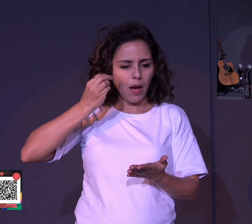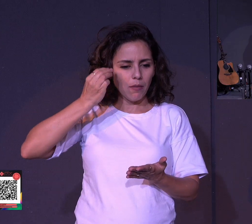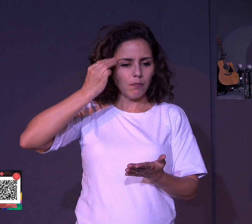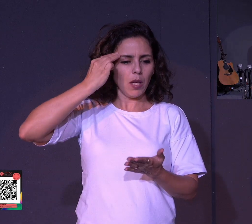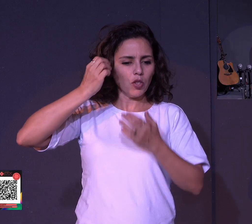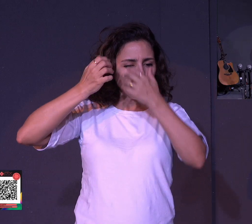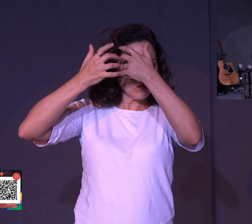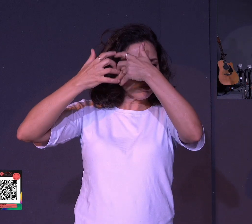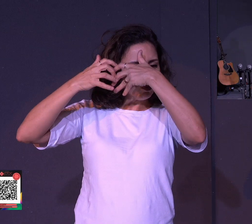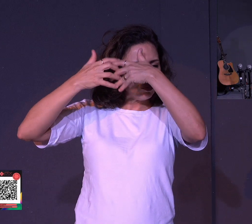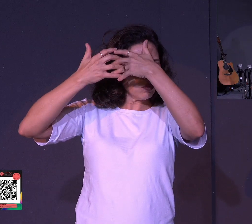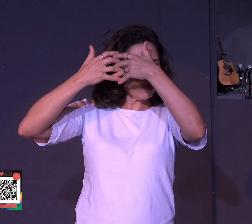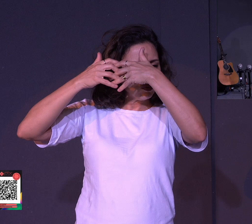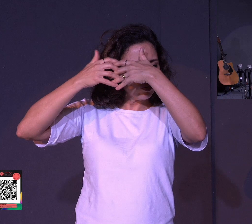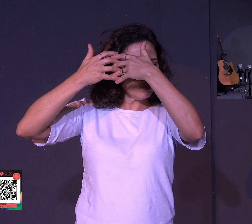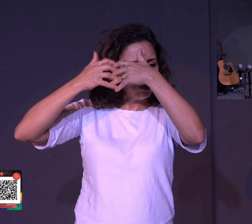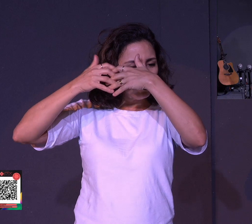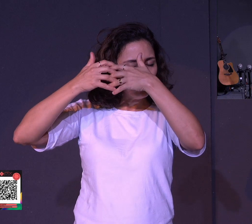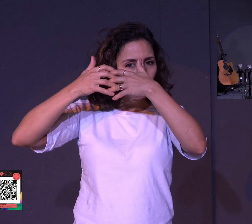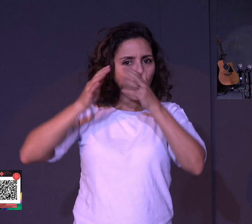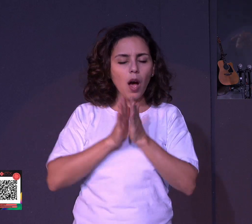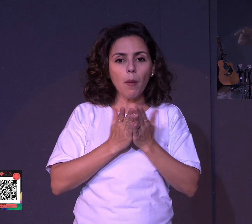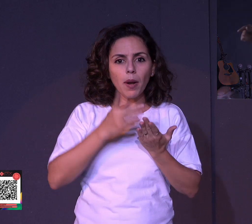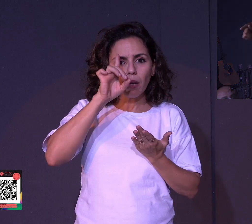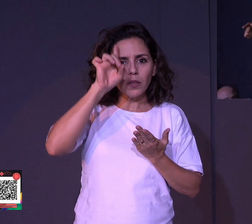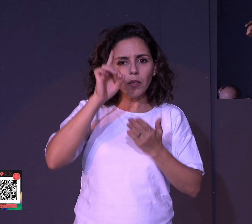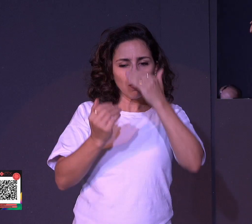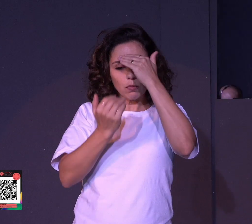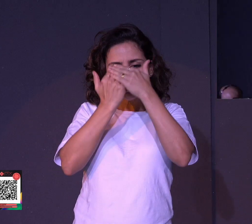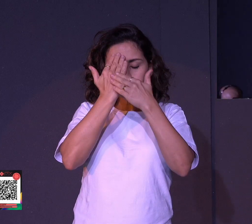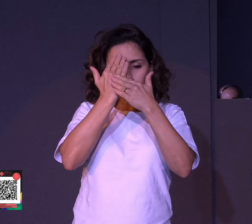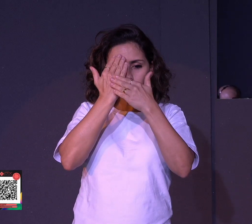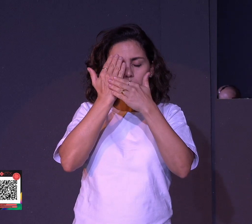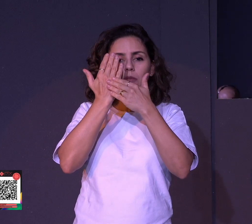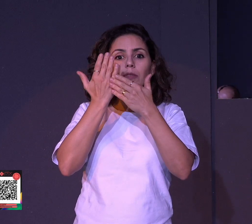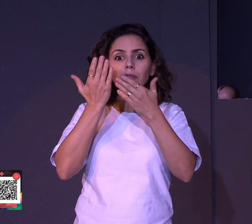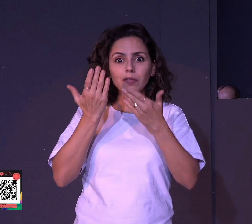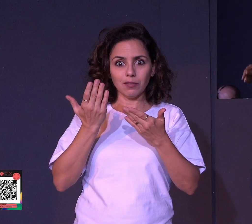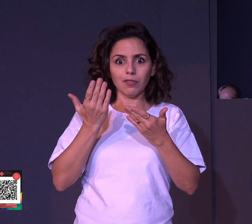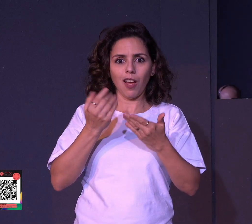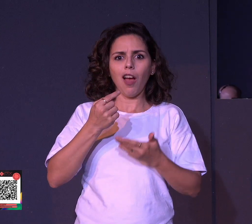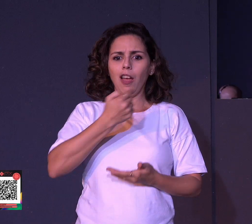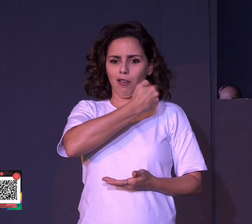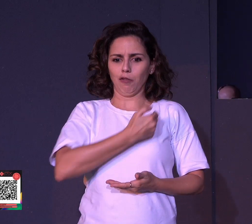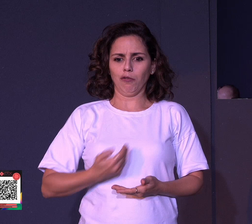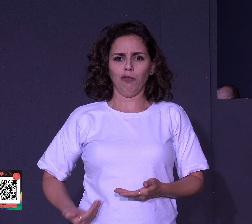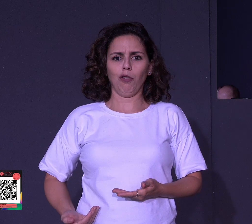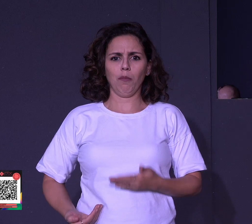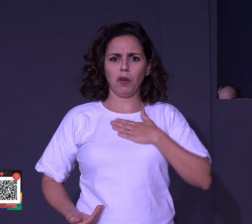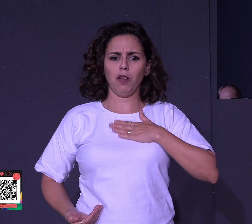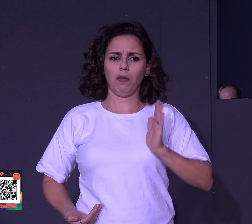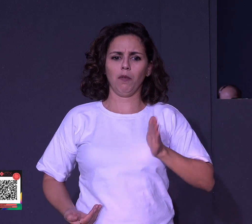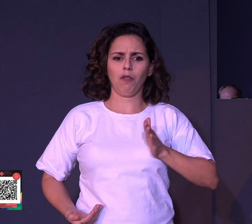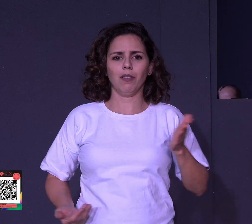Com aquilo que ocupa os seus pensamentos. Com aquilo que vai dominar o seu coração.